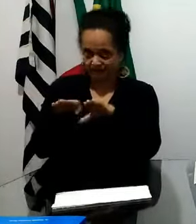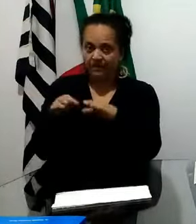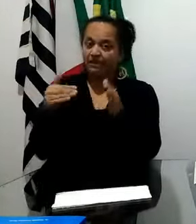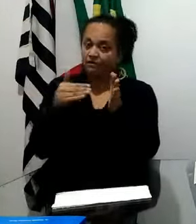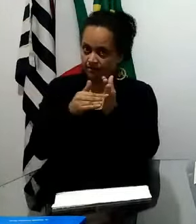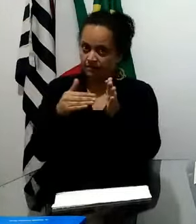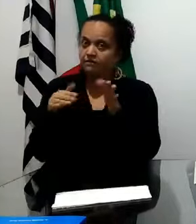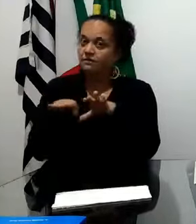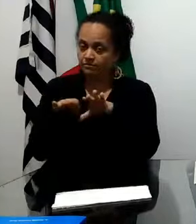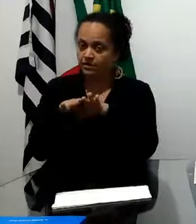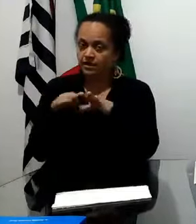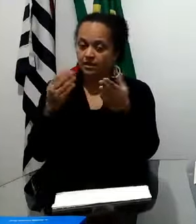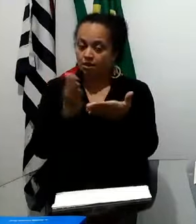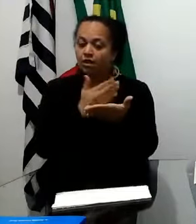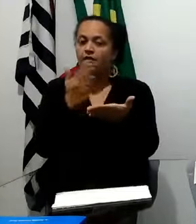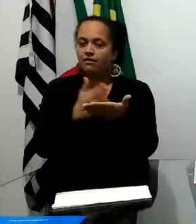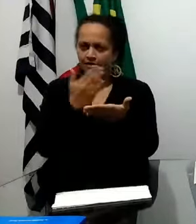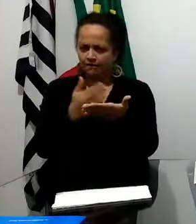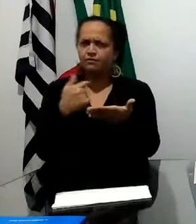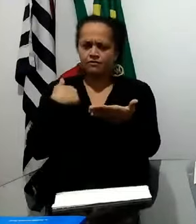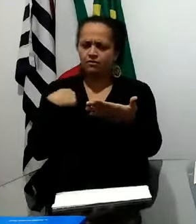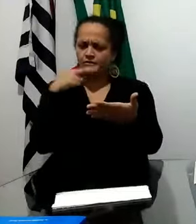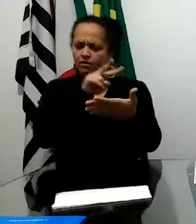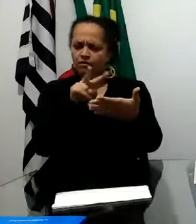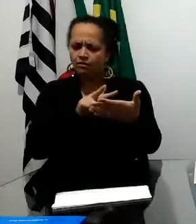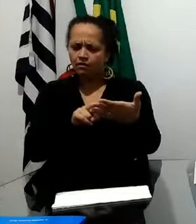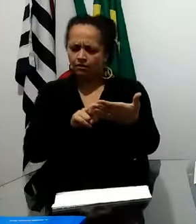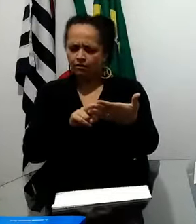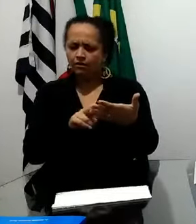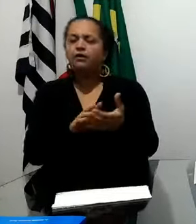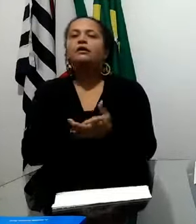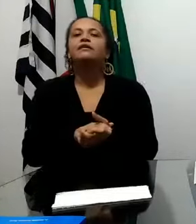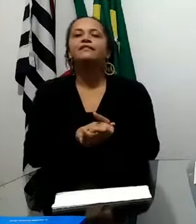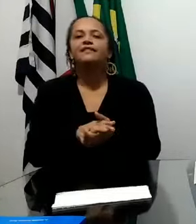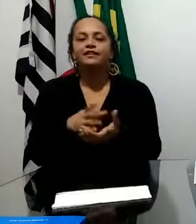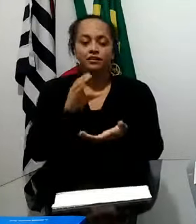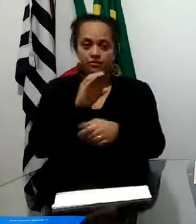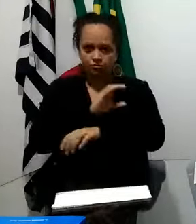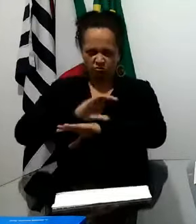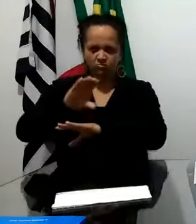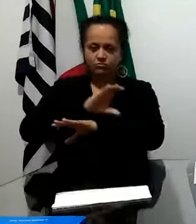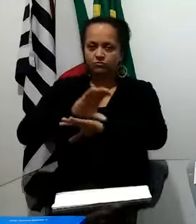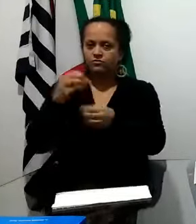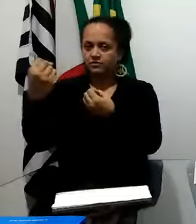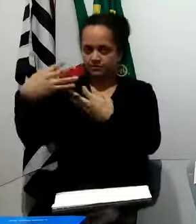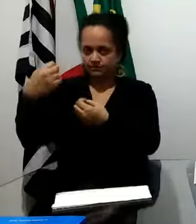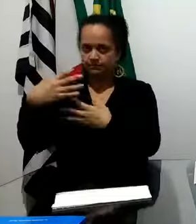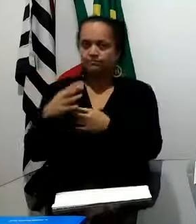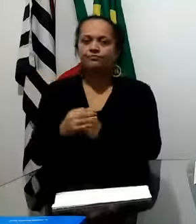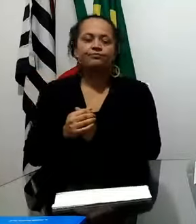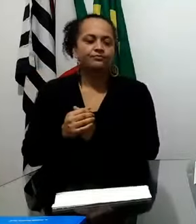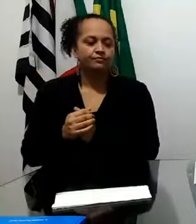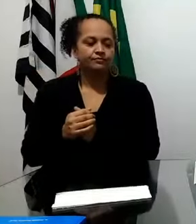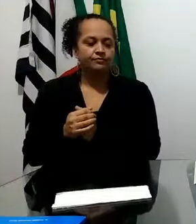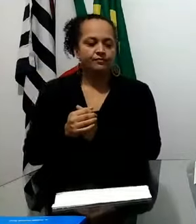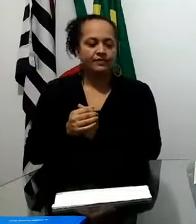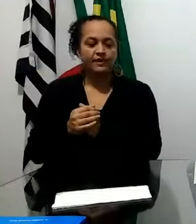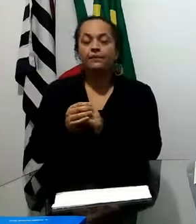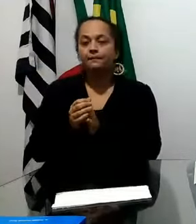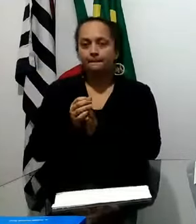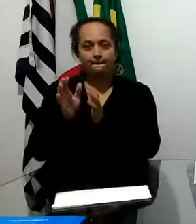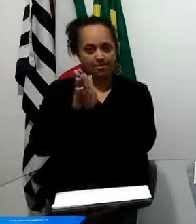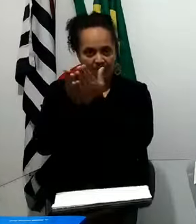época que eu fazia o curso, e eu acho tão propício para esse momento. Ele diz assim, a tradução que eu vou ler